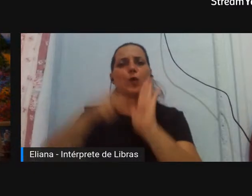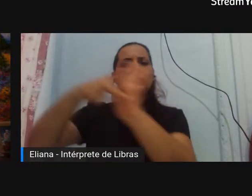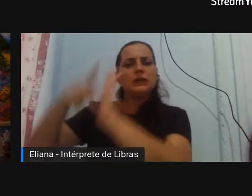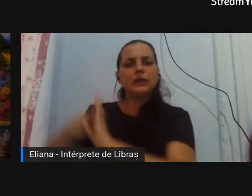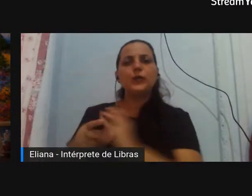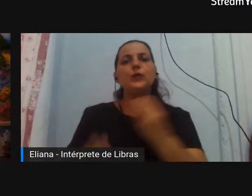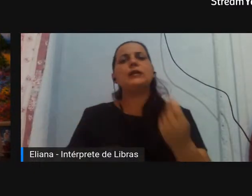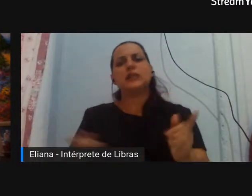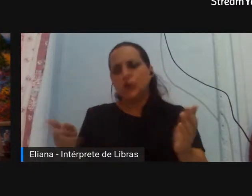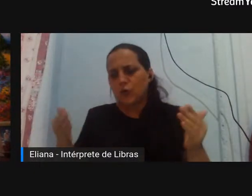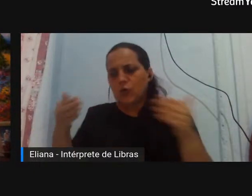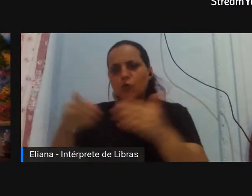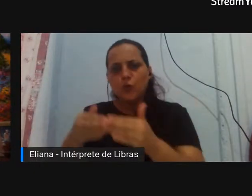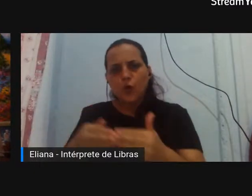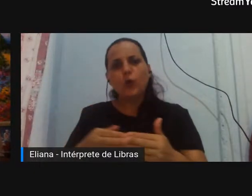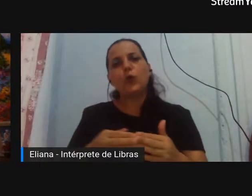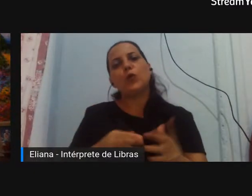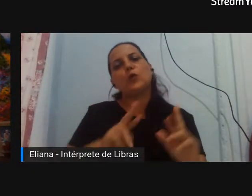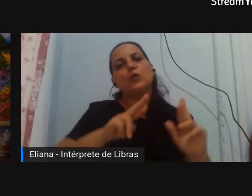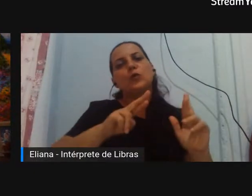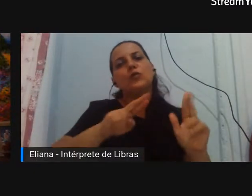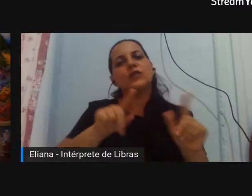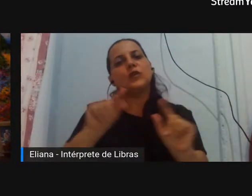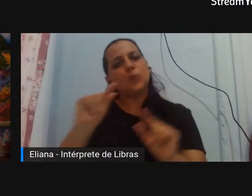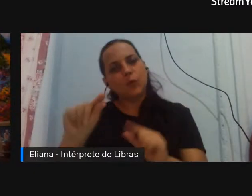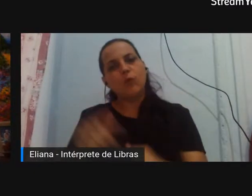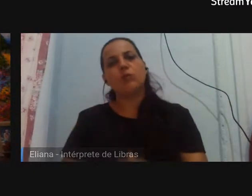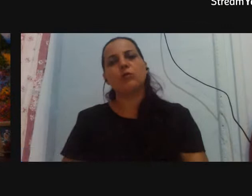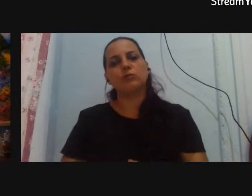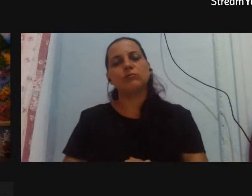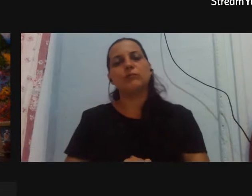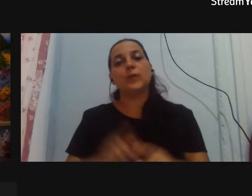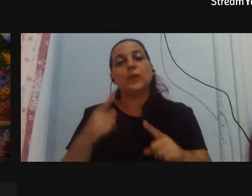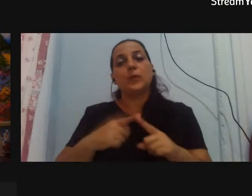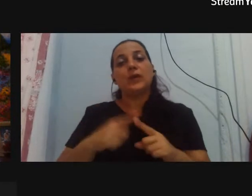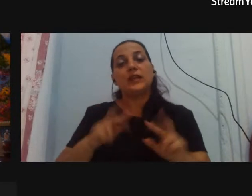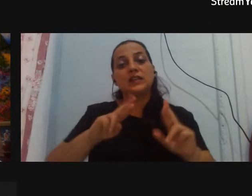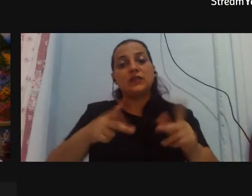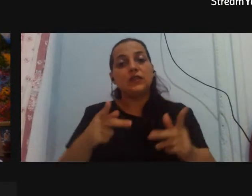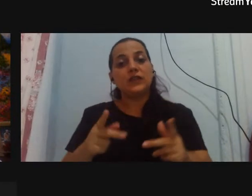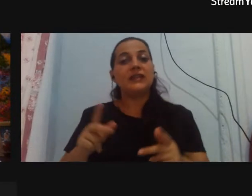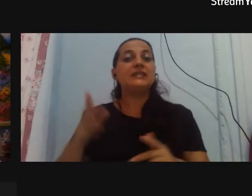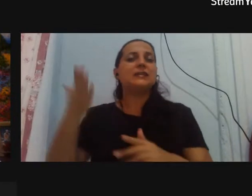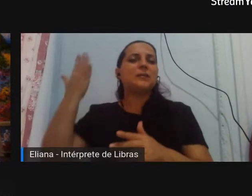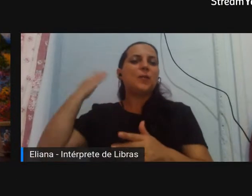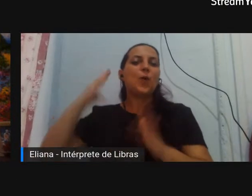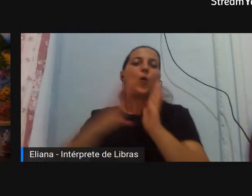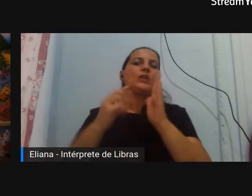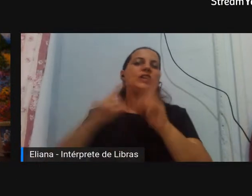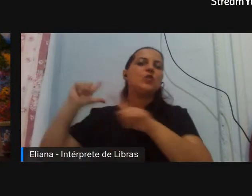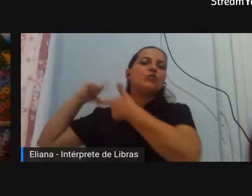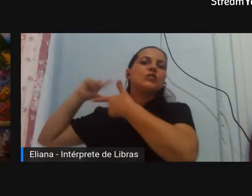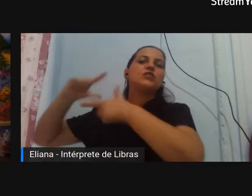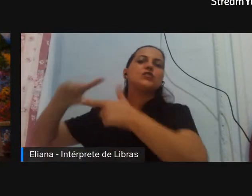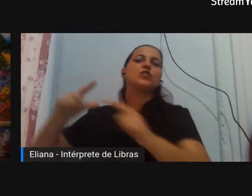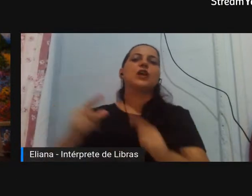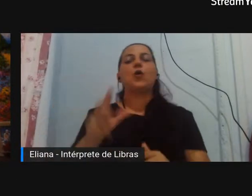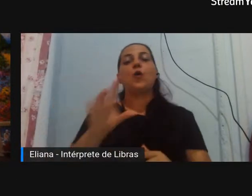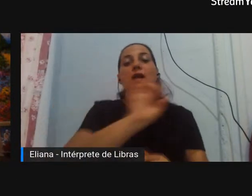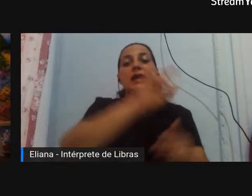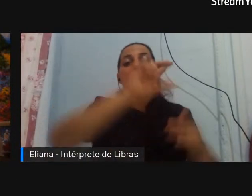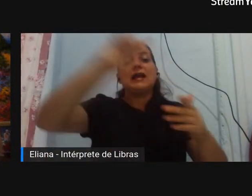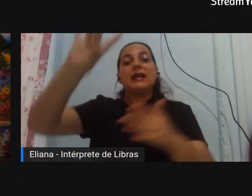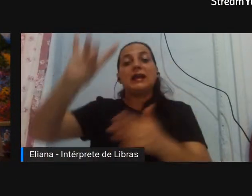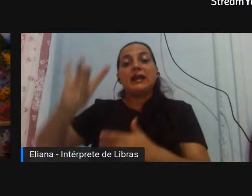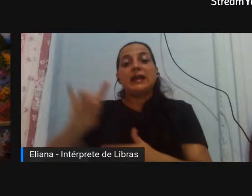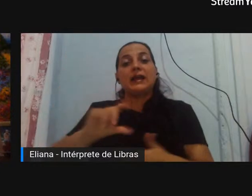uma missão em comum. Diferentemente da nossa tradição universitária, em que cada universidade